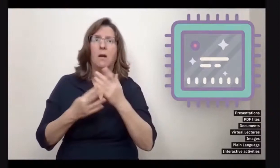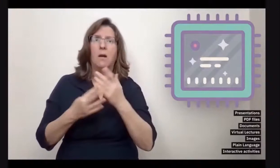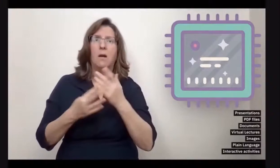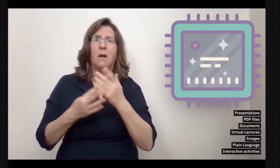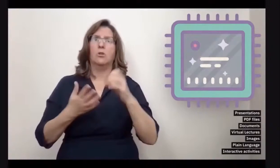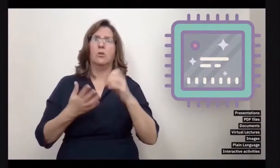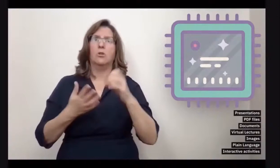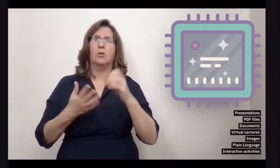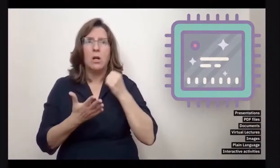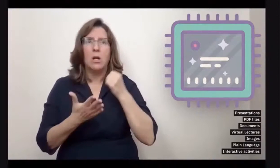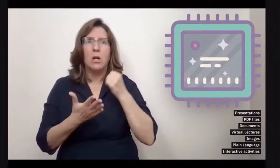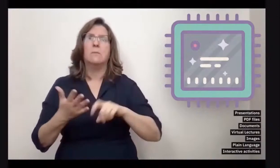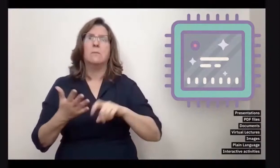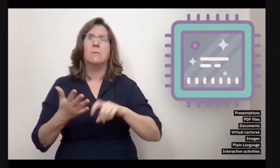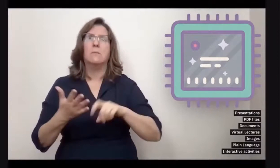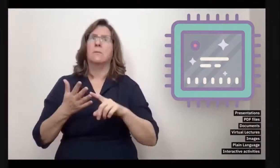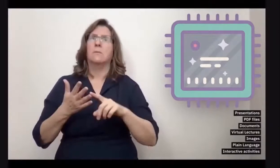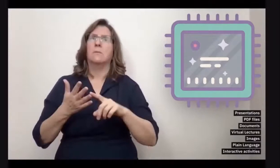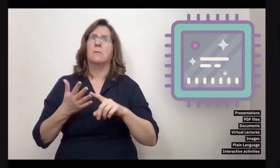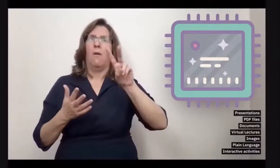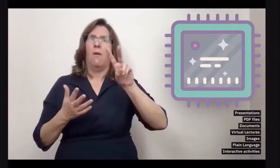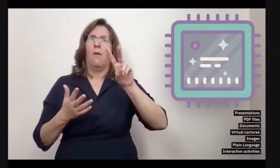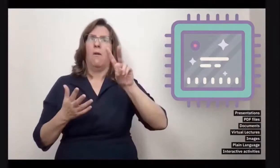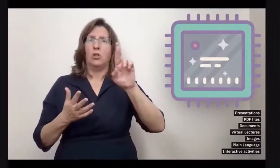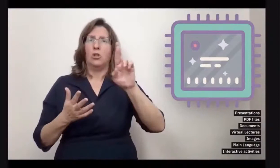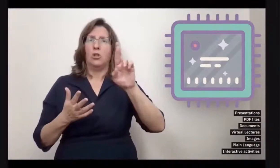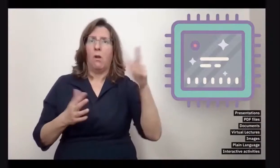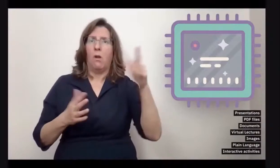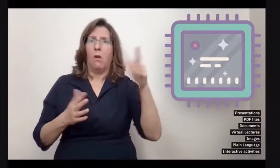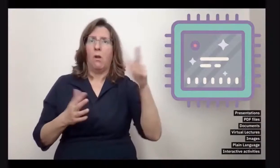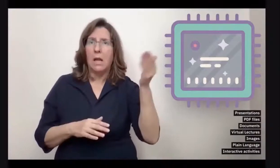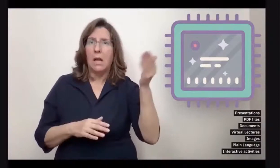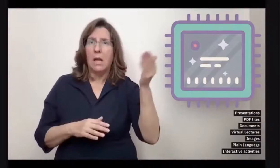el texto con lenguaje sencillo y las actividades interactivas.